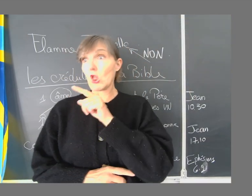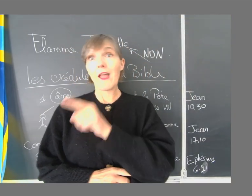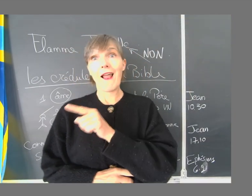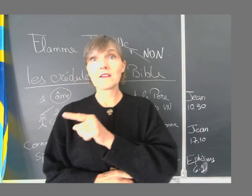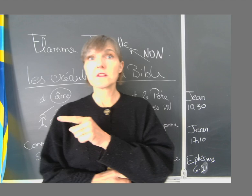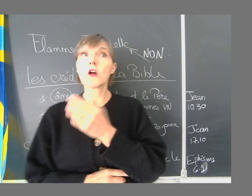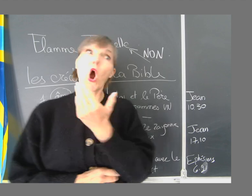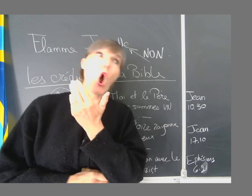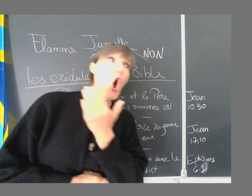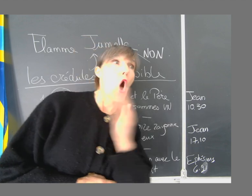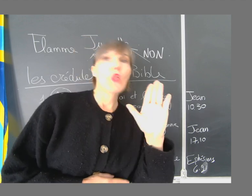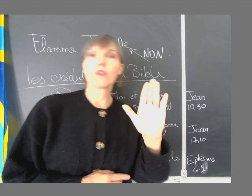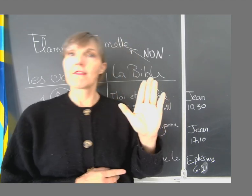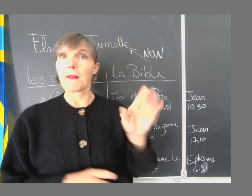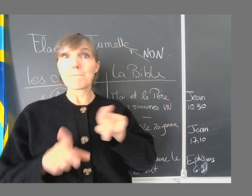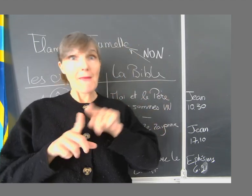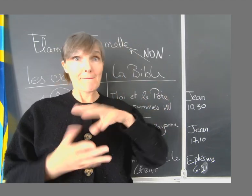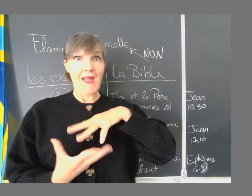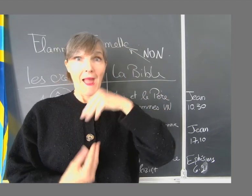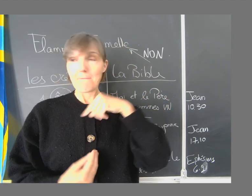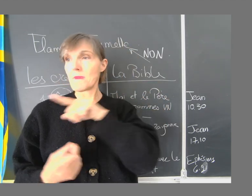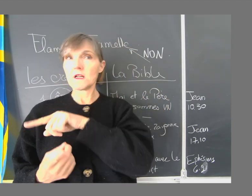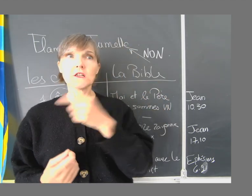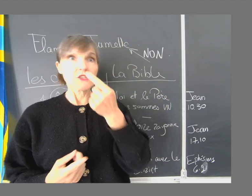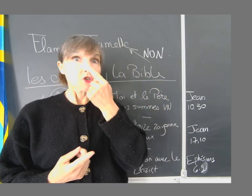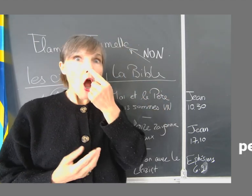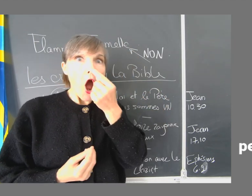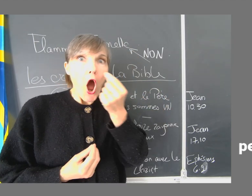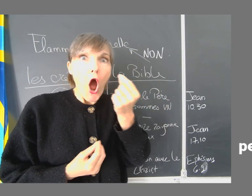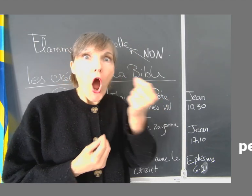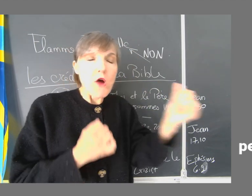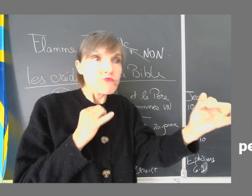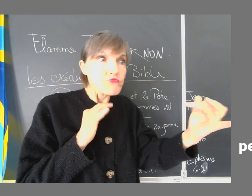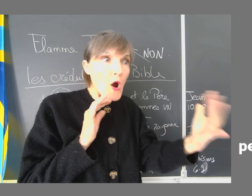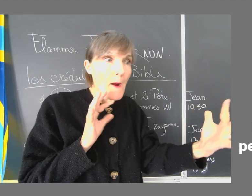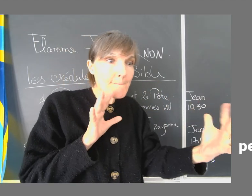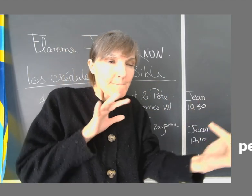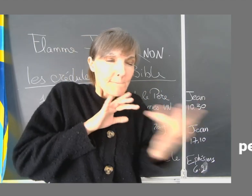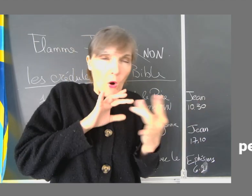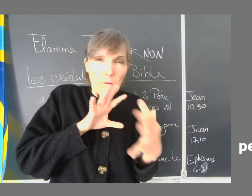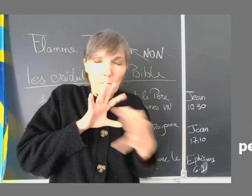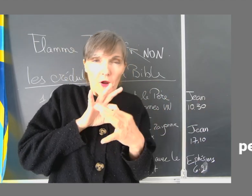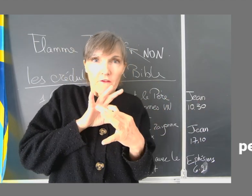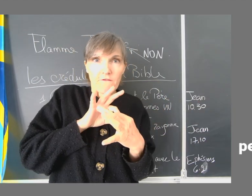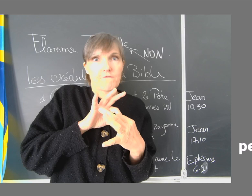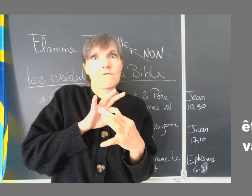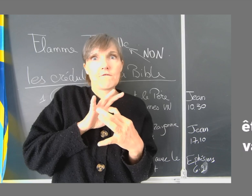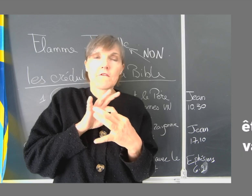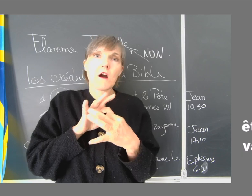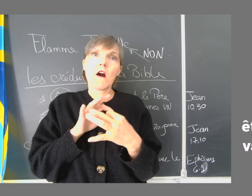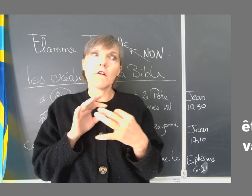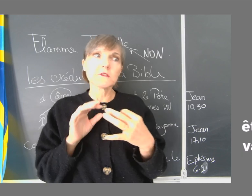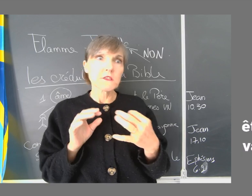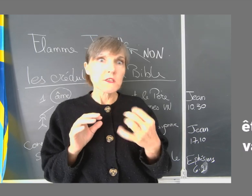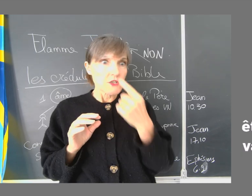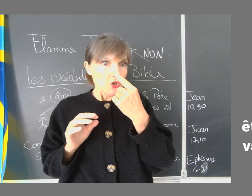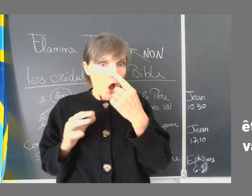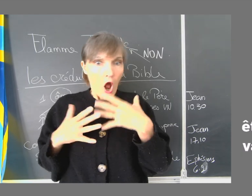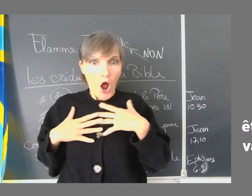et physique donc la première personne lorsqu'elle va être en contact propre elle va se